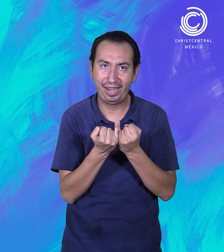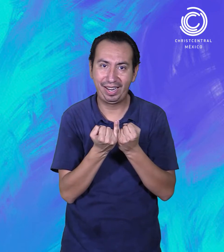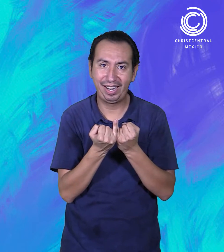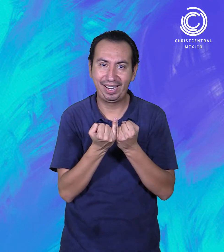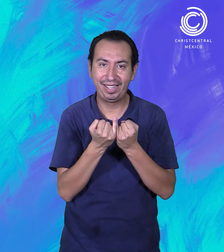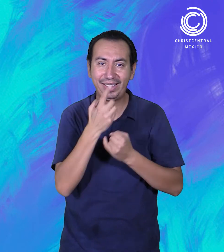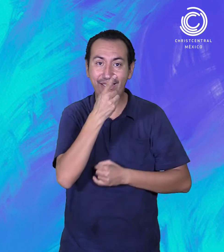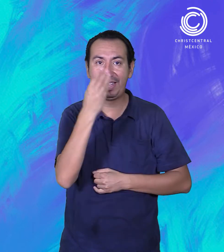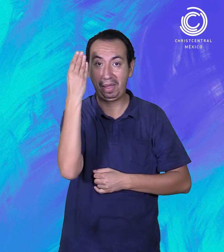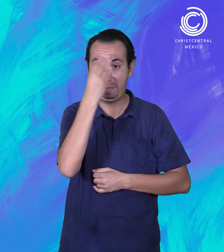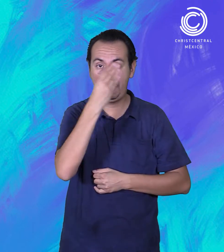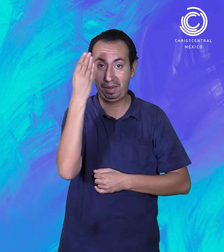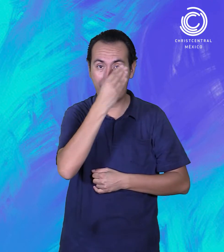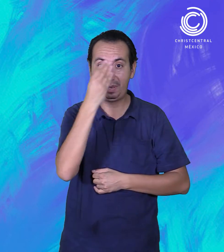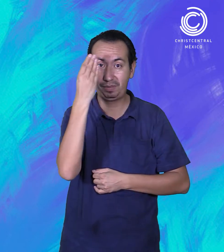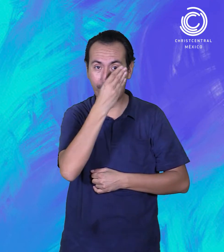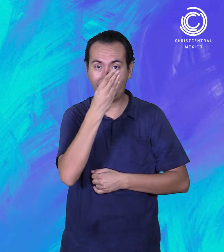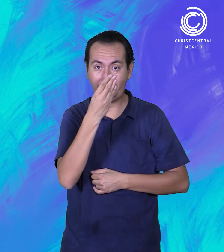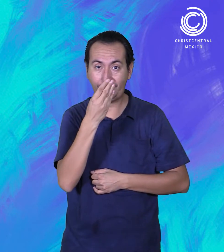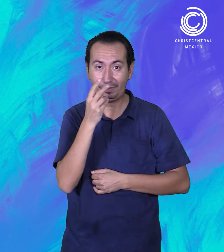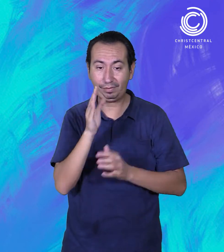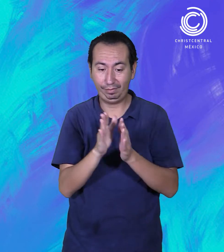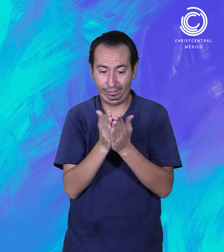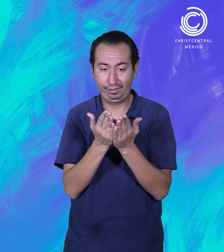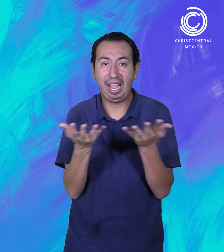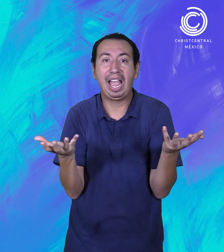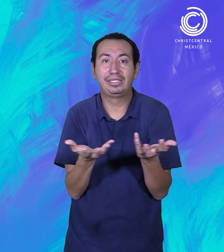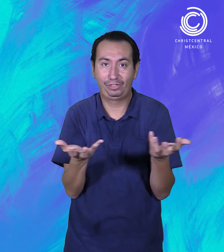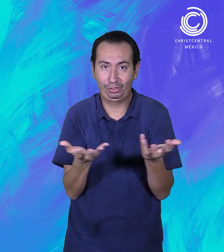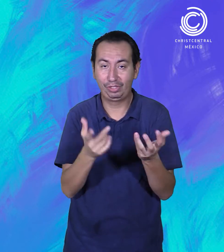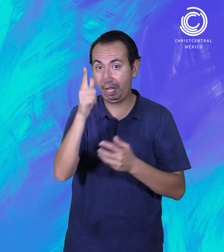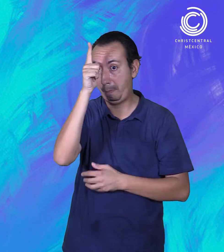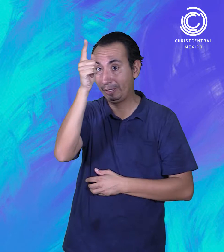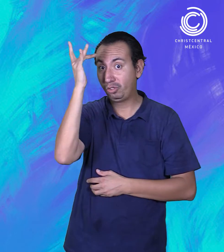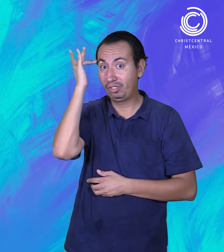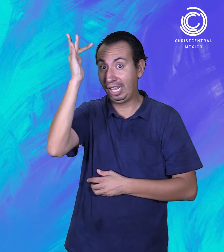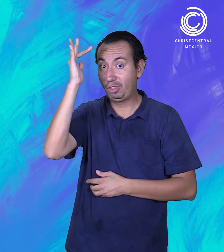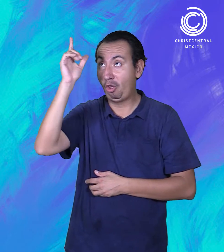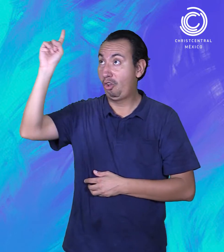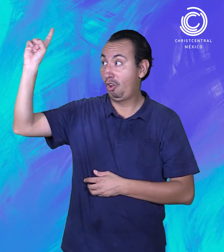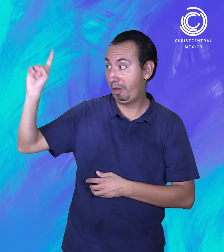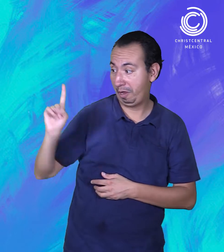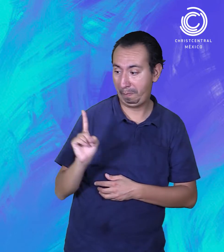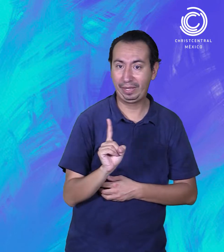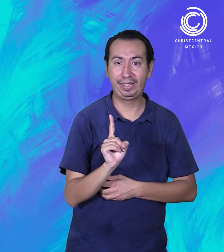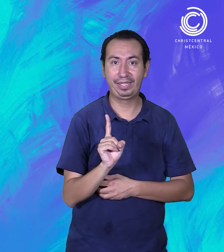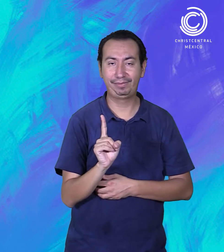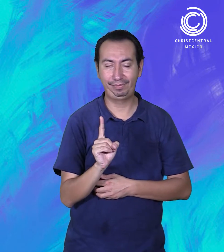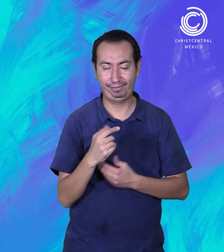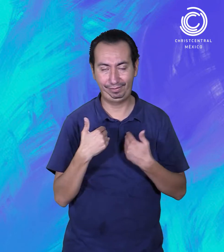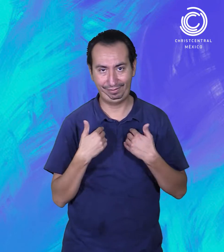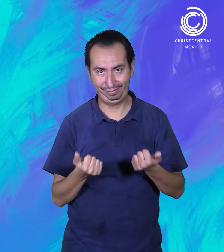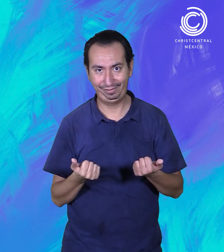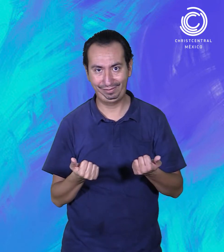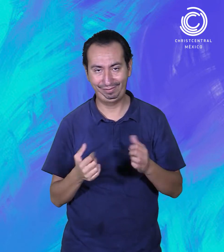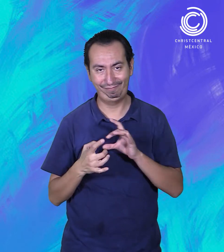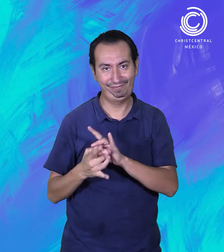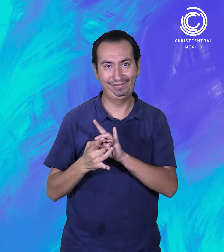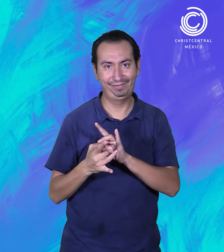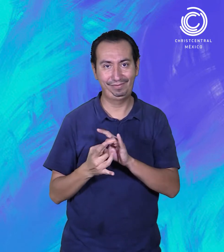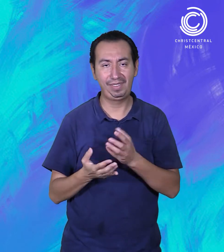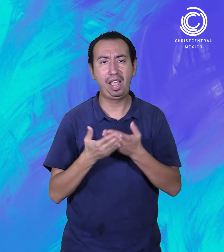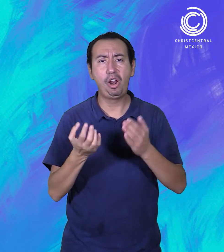lo que nos dice la Escritura más adelante en Hechos. El Espíritu Santo vino. Ahora oremos Y te digo